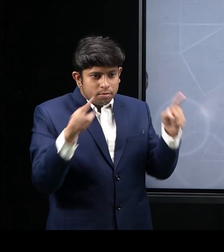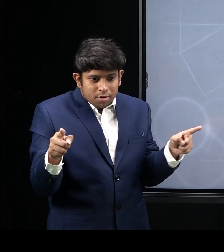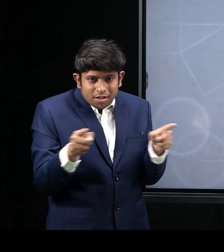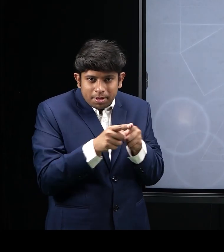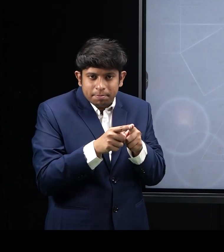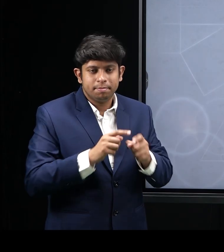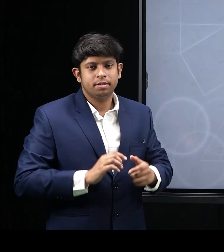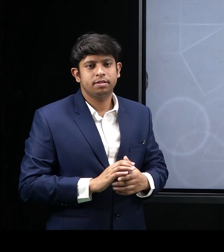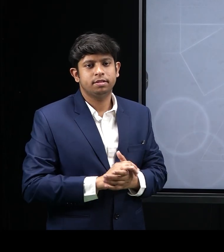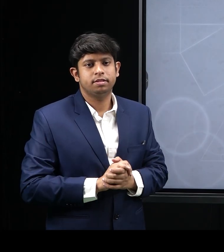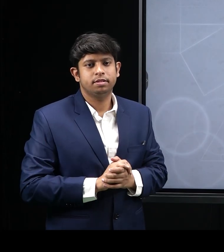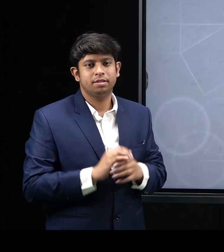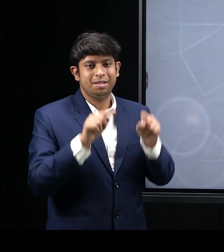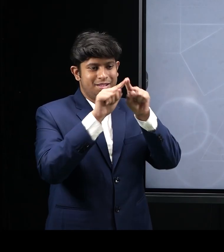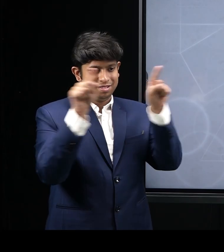ಸಮದ್ವಿಬಾಹು ತ್ರಿಭುಜ, ಪರಿಧಿ,